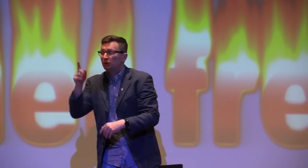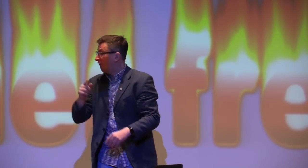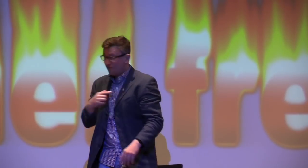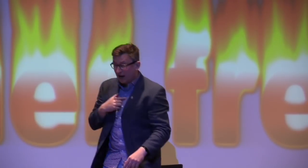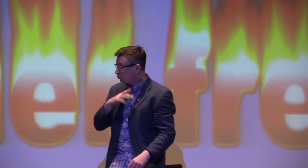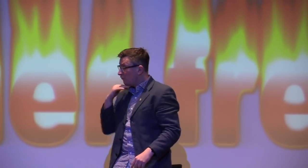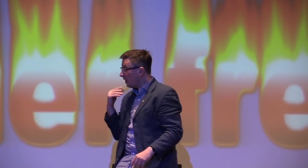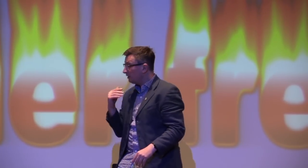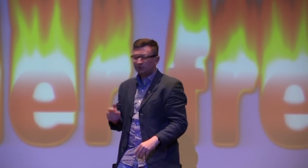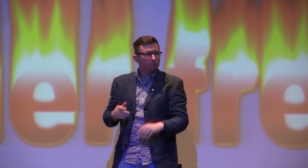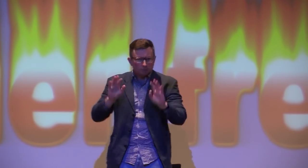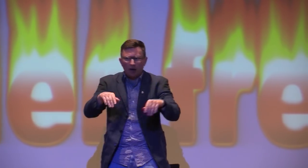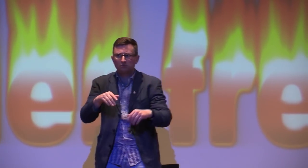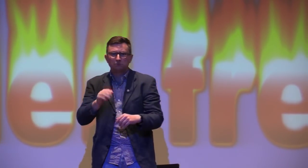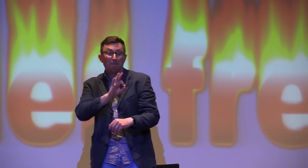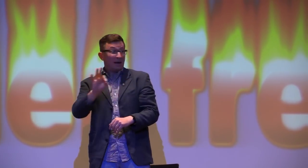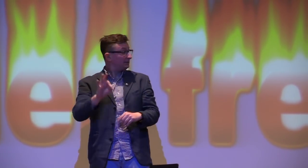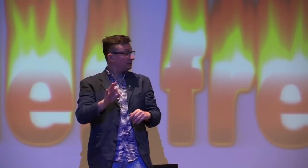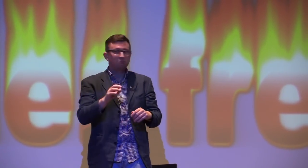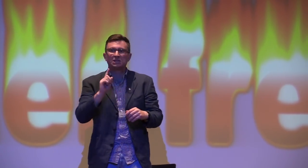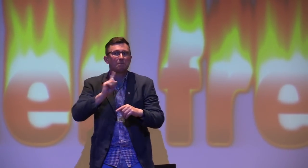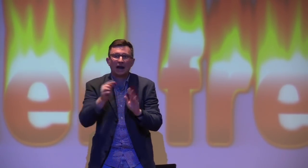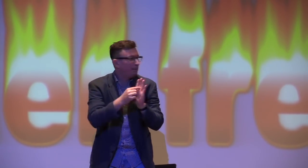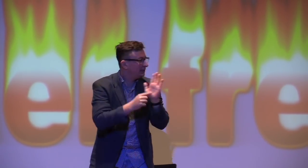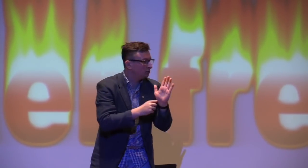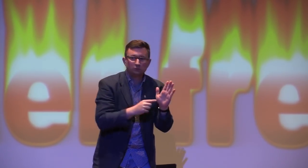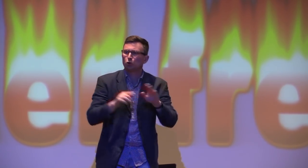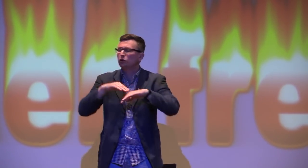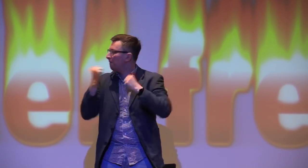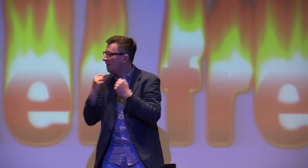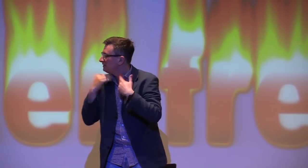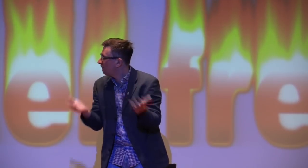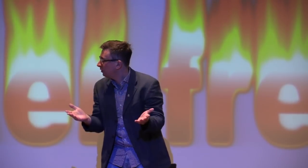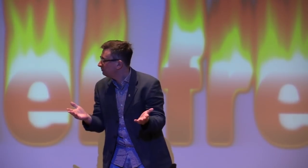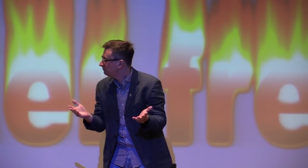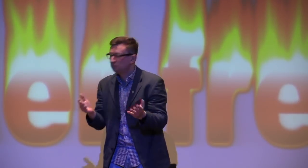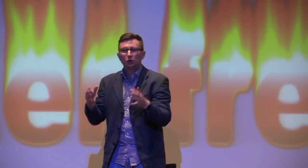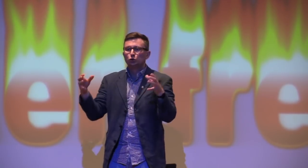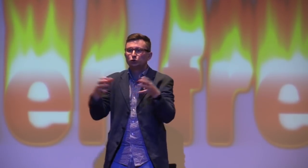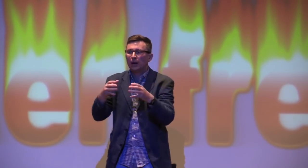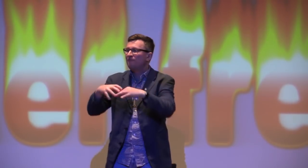Angebote und die haben auch vielleicht eine hohe Mitgliederzahl.